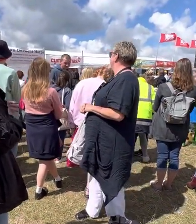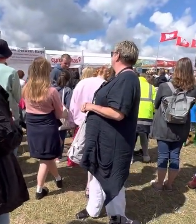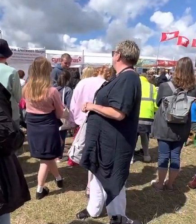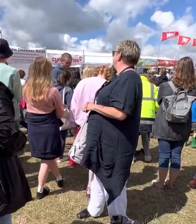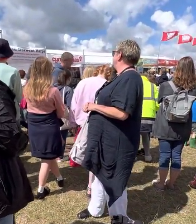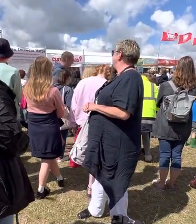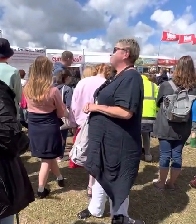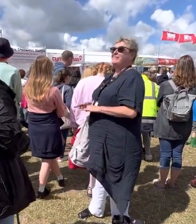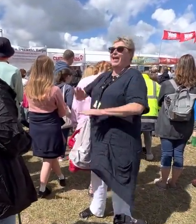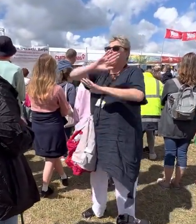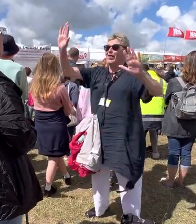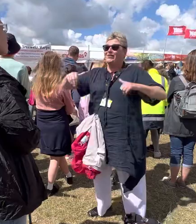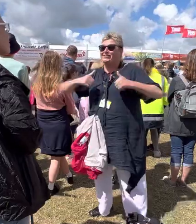Helo, shwmae, chi'n iawn?